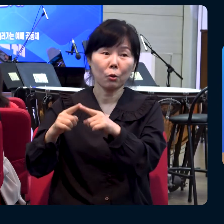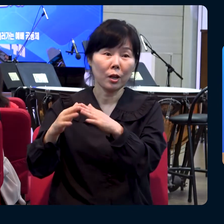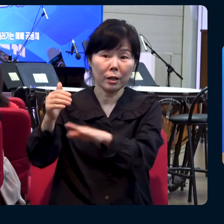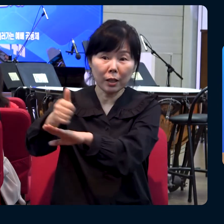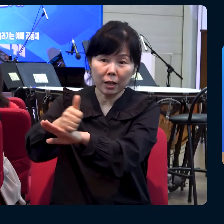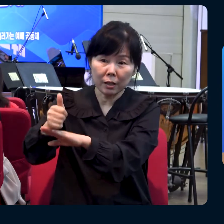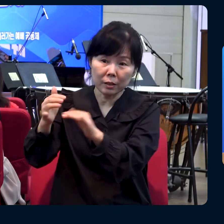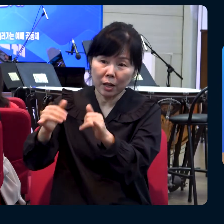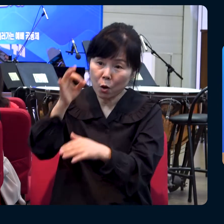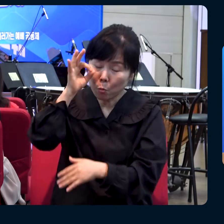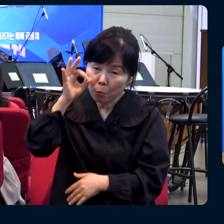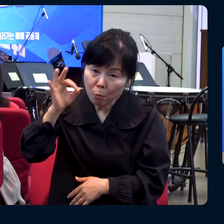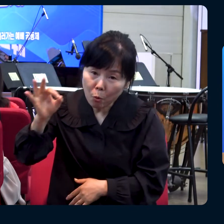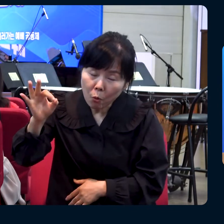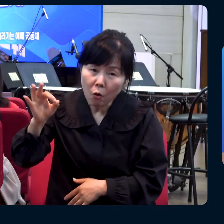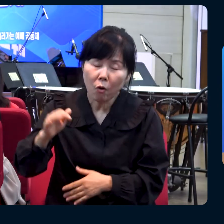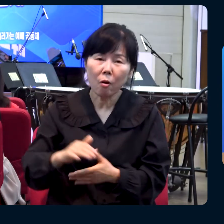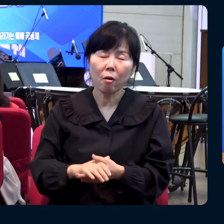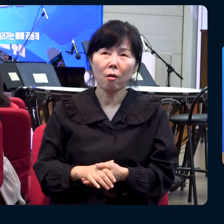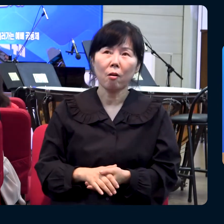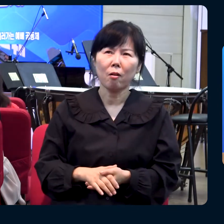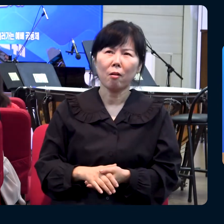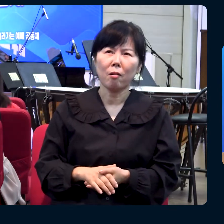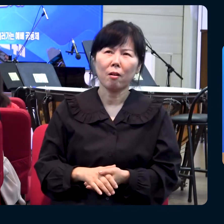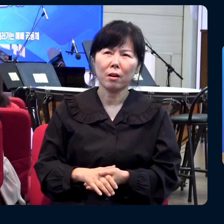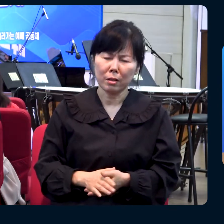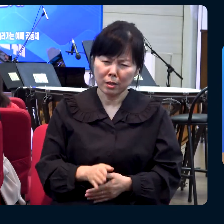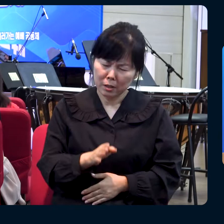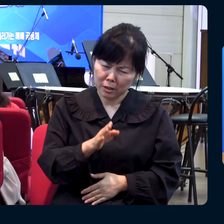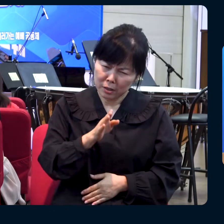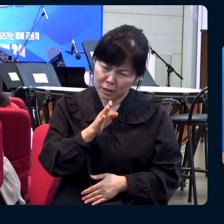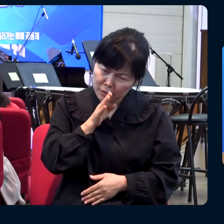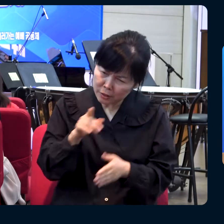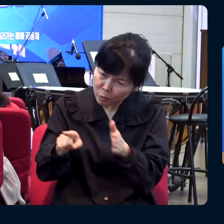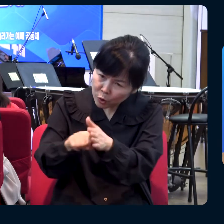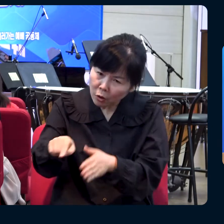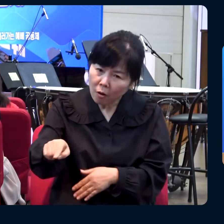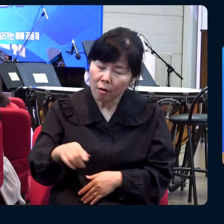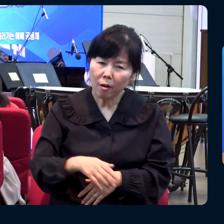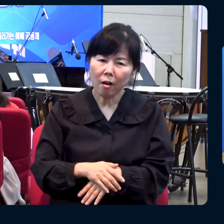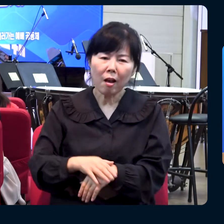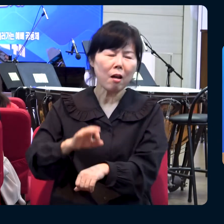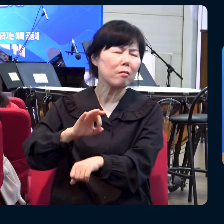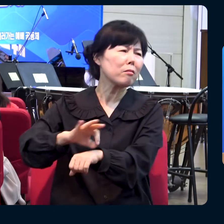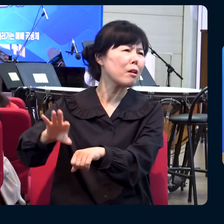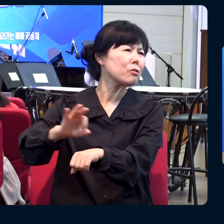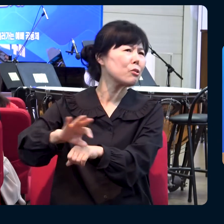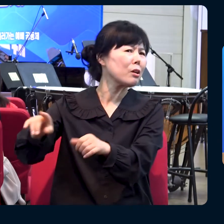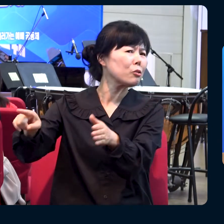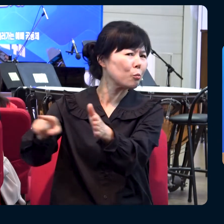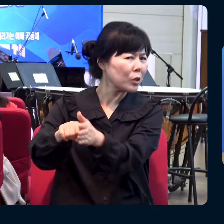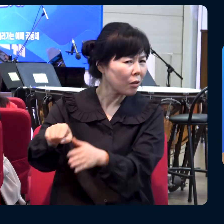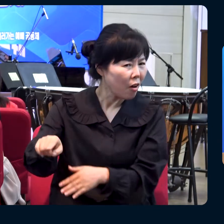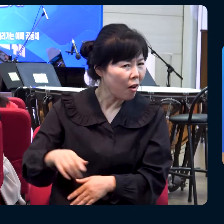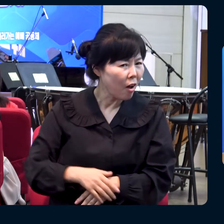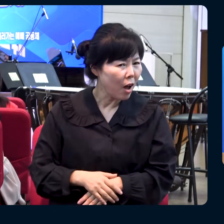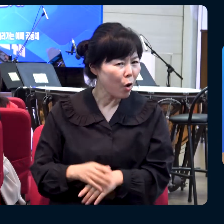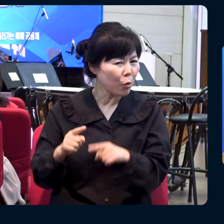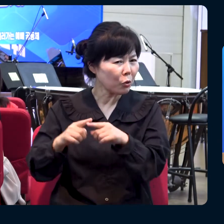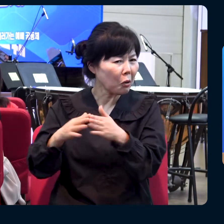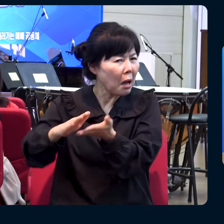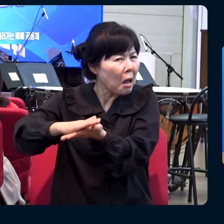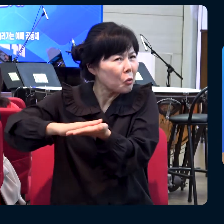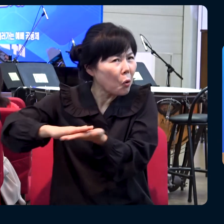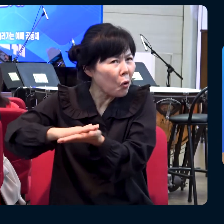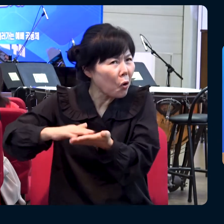보면서 누가 진짜로 잘 믿는지, 누가 대충 믿는지, 저 사람은 주일날 놀러 가자 그러면 놀러